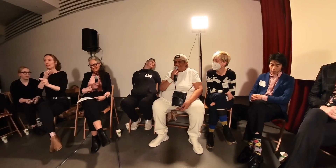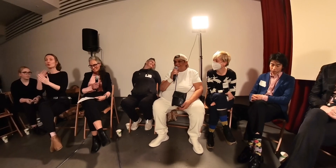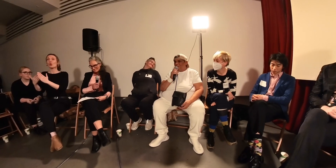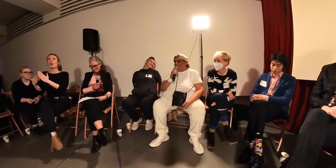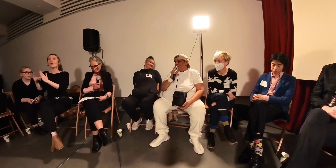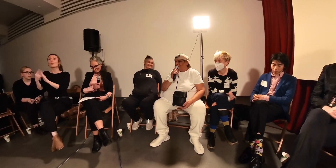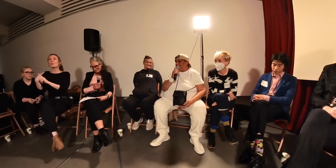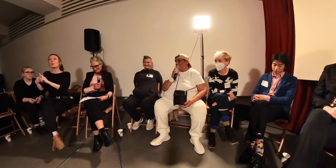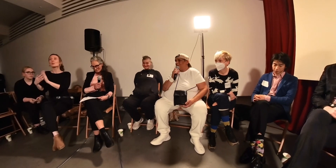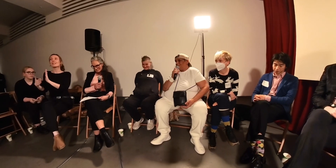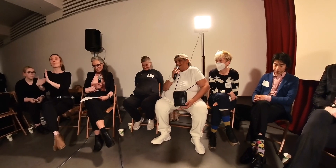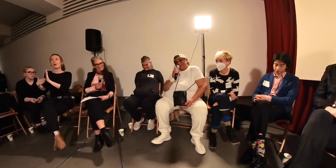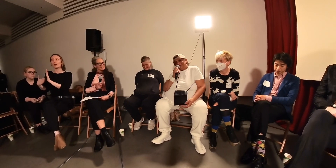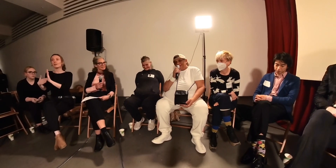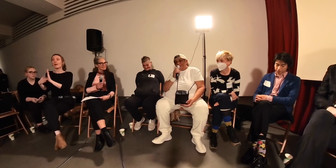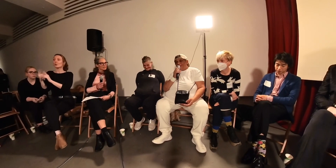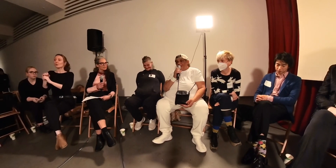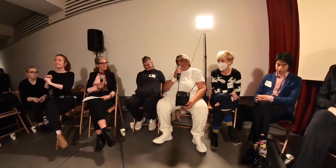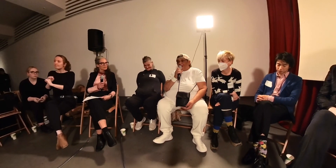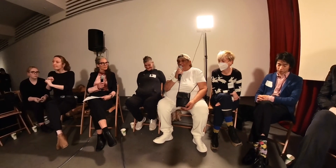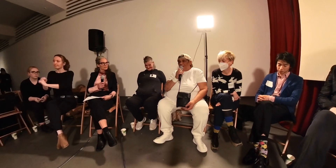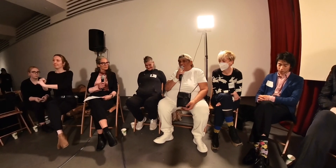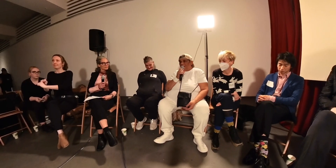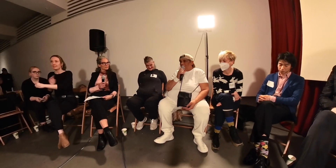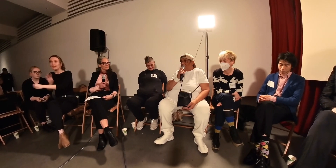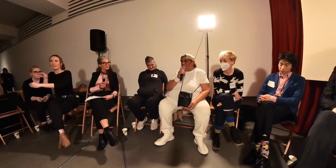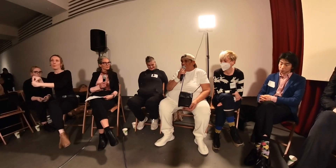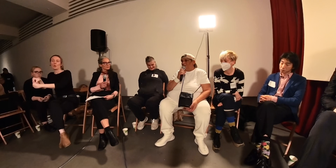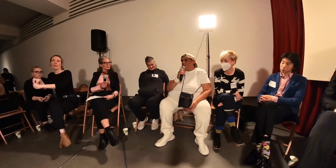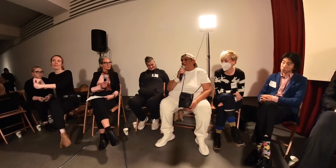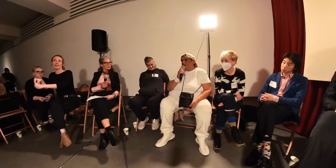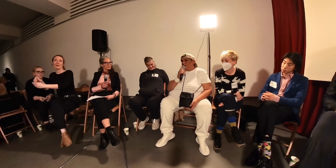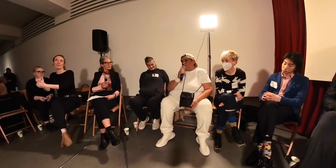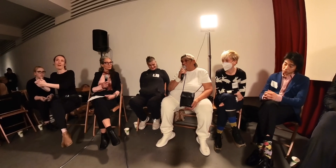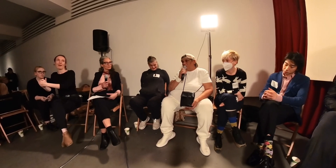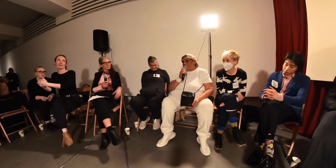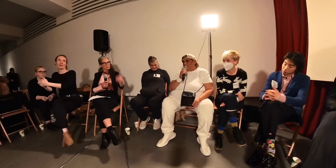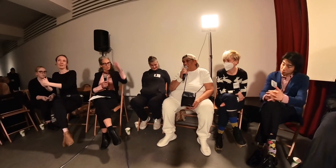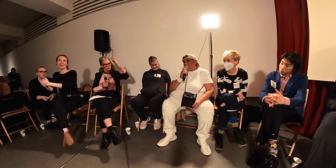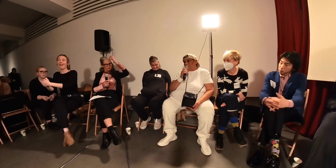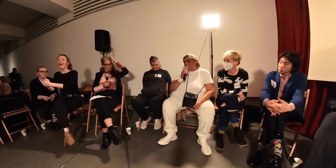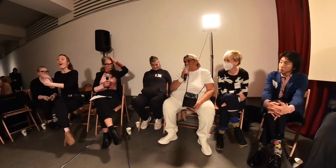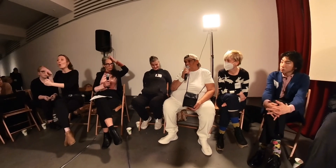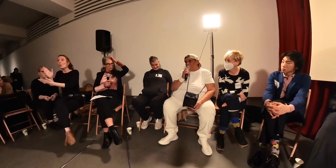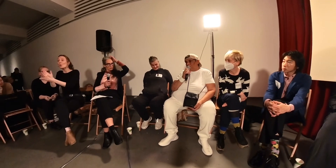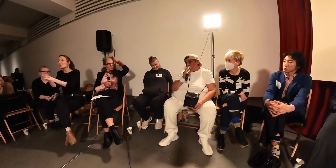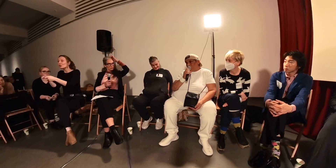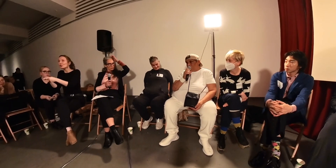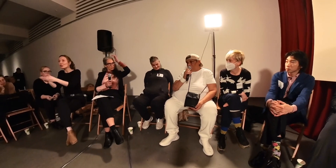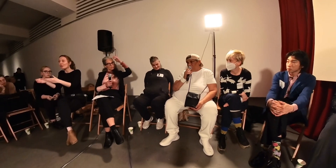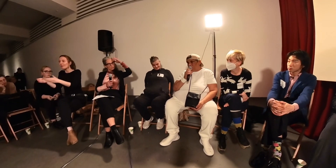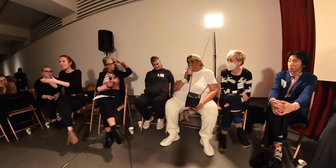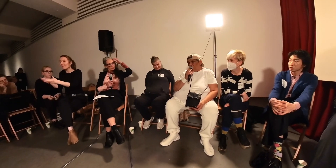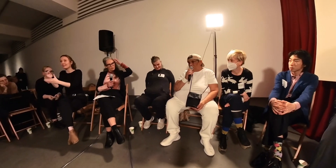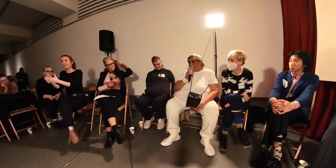vlastně do tohohle kolektivu. A tenhle ten kolektiv vlastně dal to, že mám